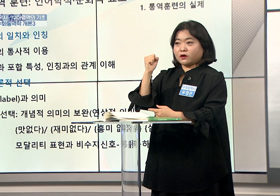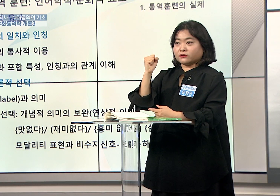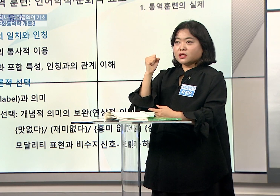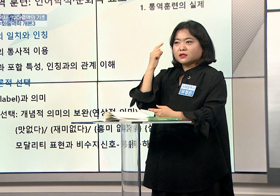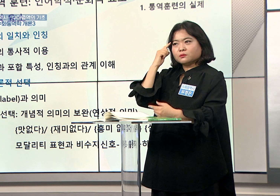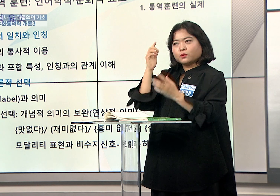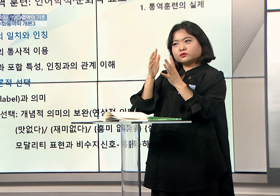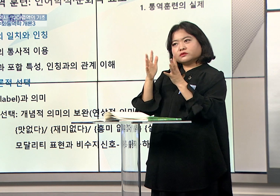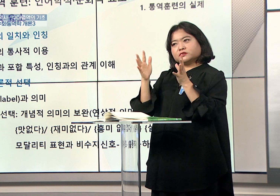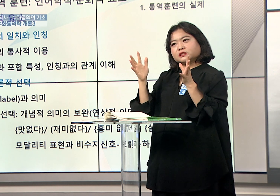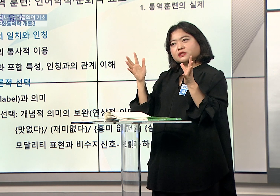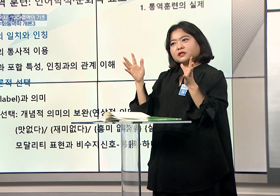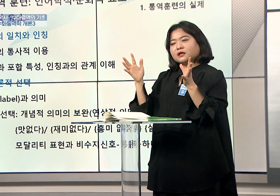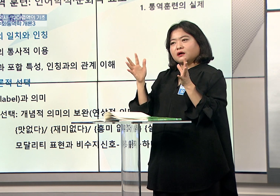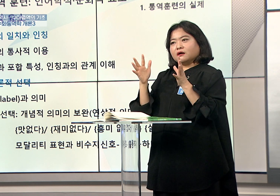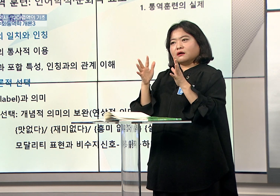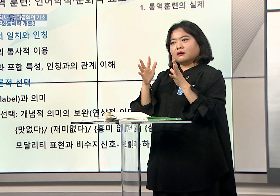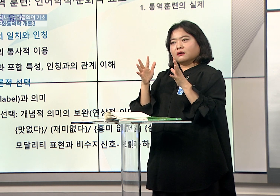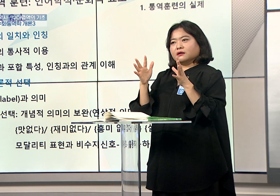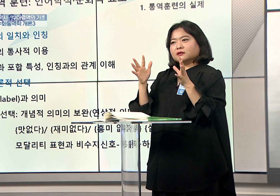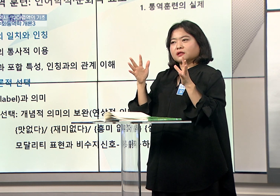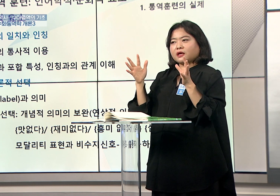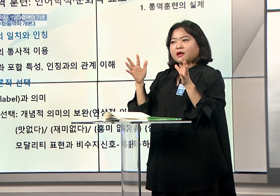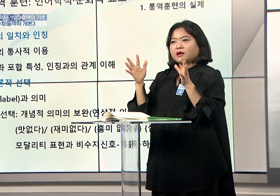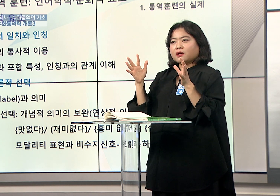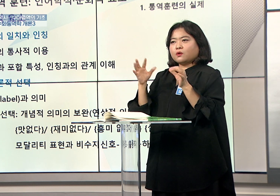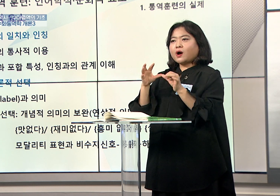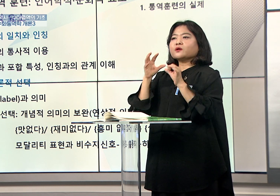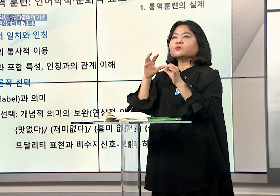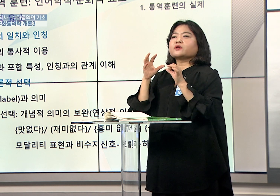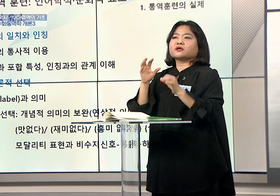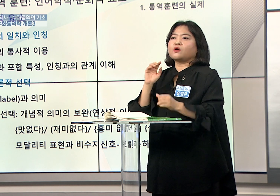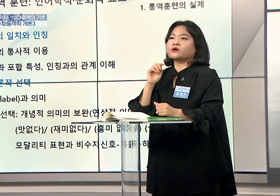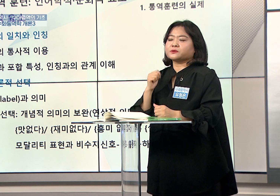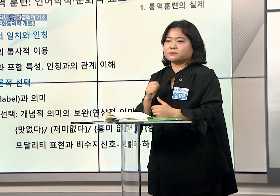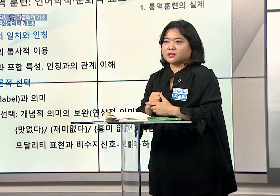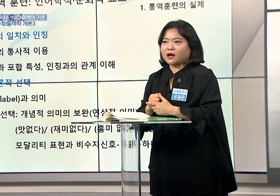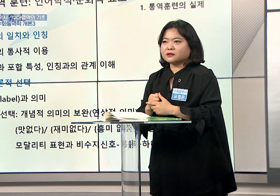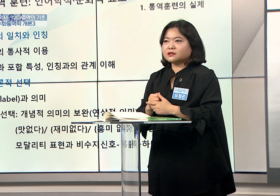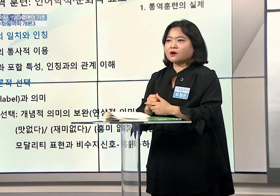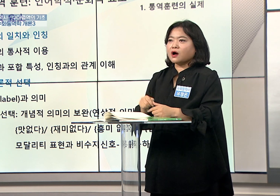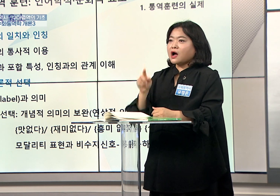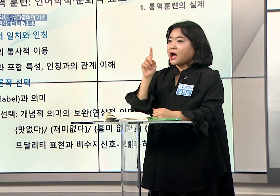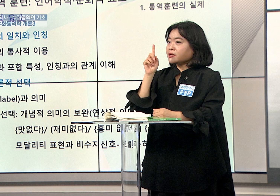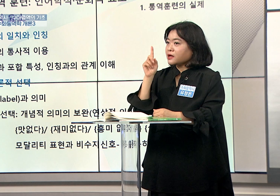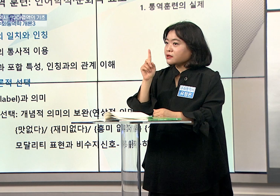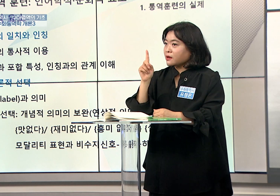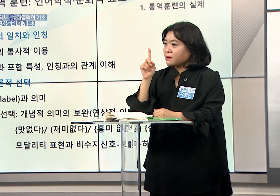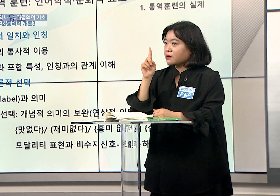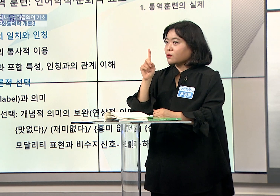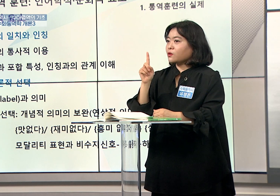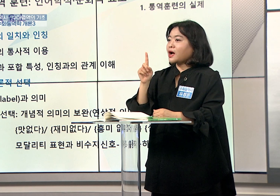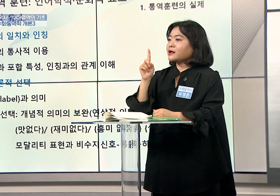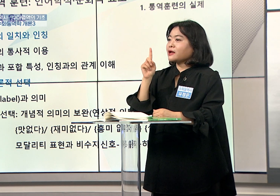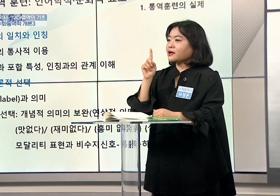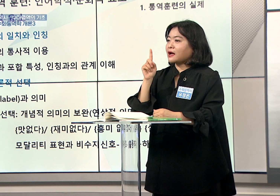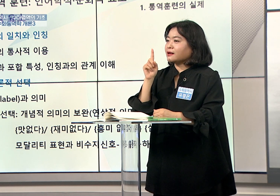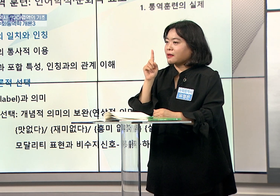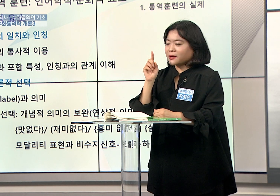놓으면 이 모든 것이 이렇게 활용되기가 어렵습니다. 그래서 하나의 레벨로, 레벨이